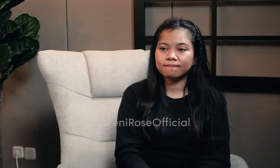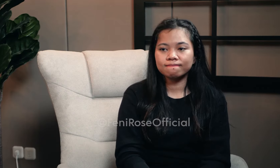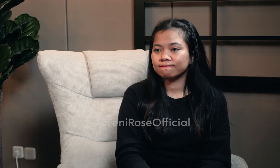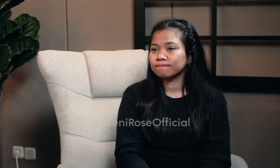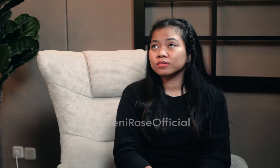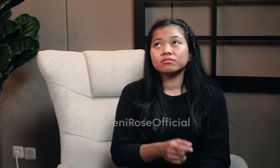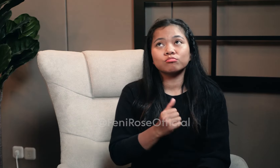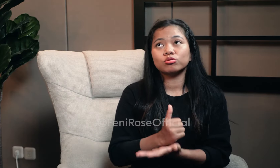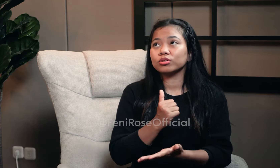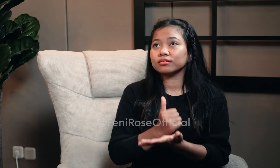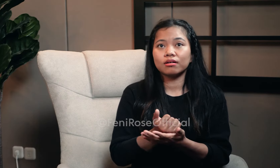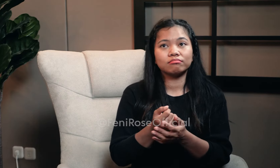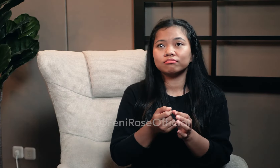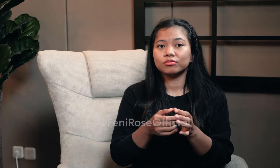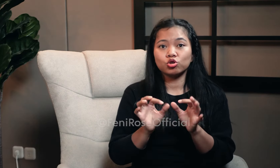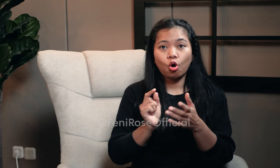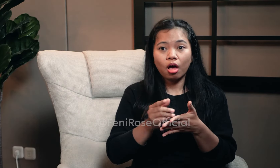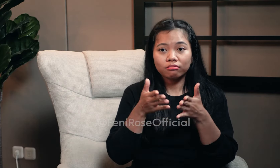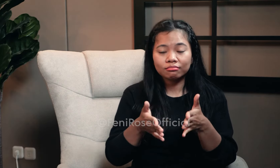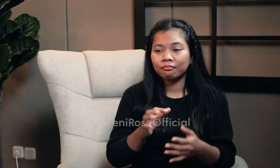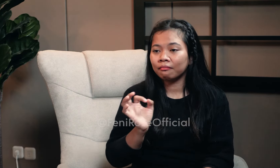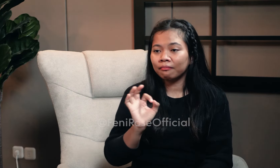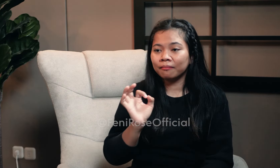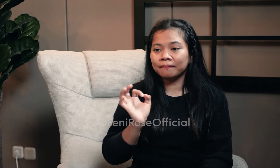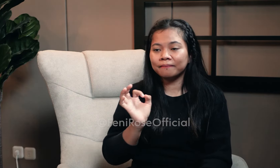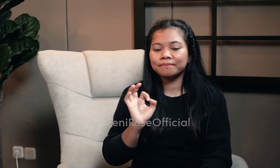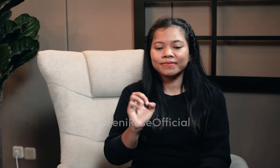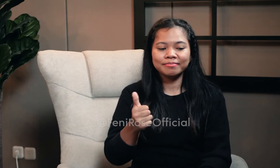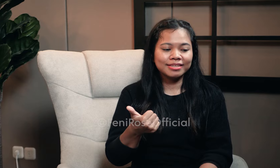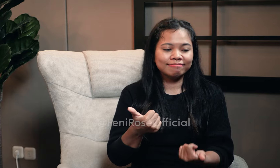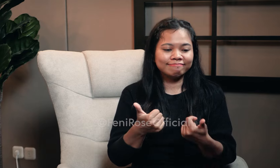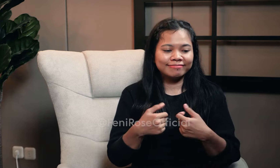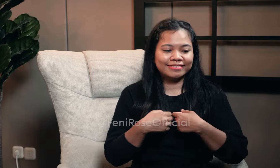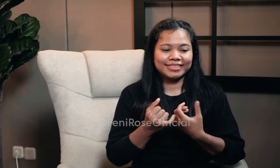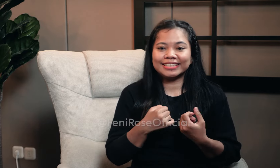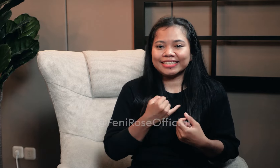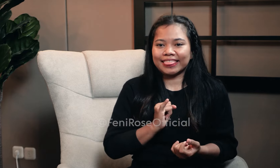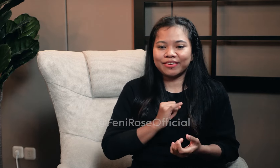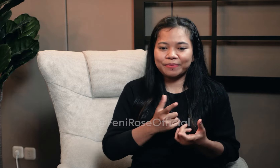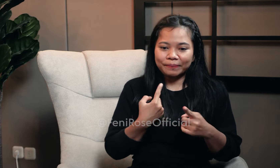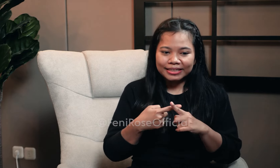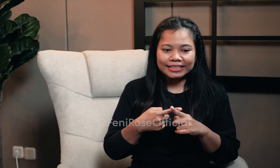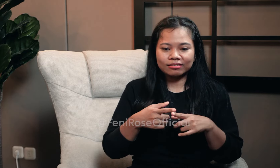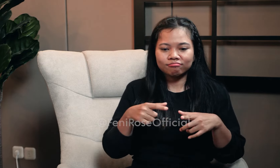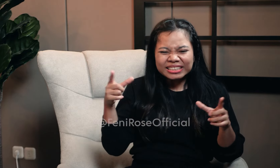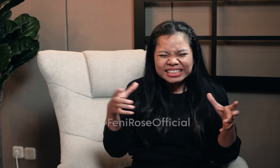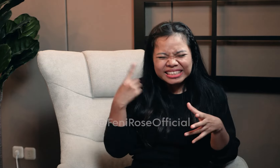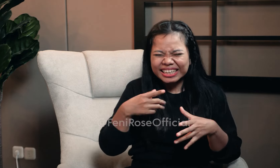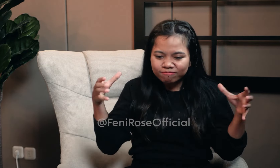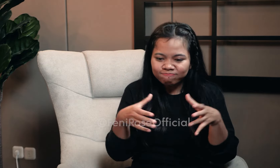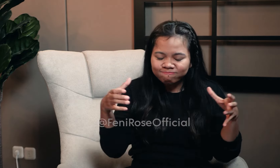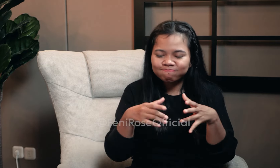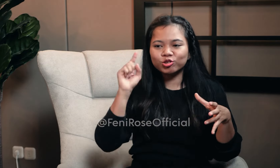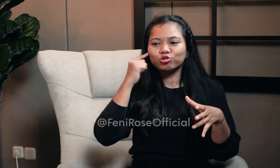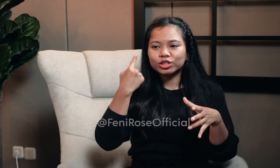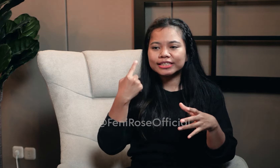khusus sebetulnya sekolah khusus tidak ada kayak gitu tapi saya sendiri he ee selalu kumpul